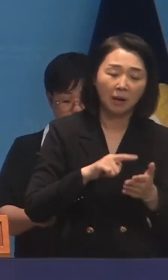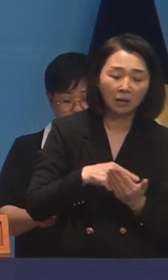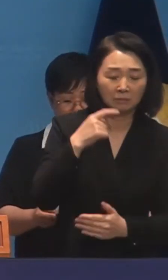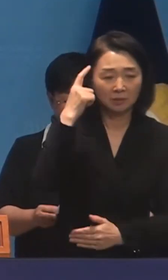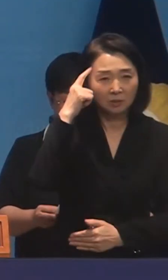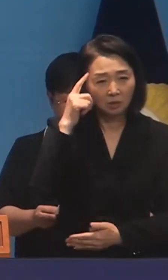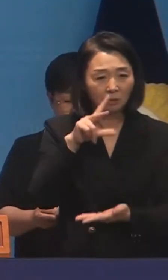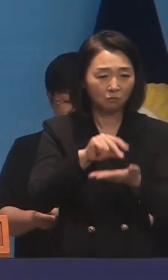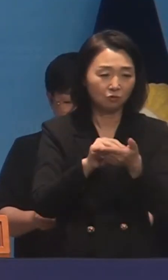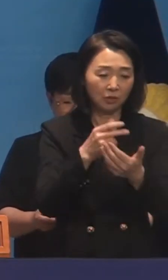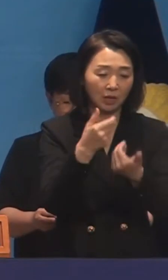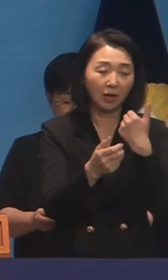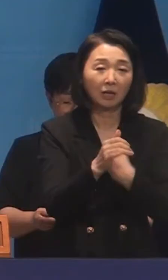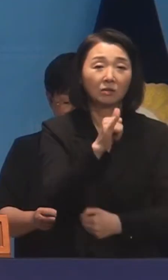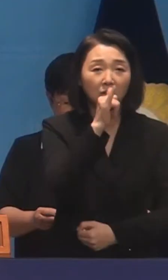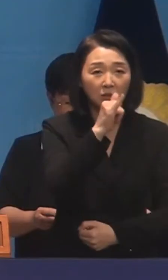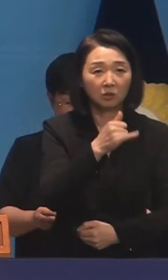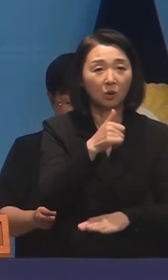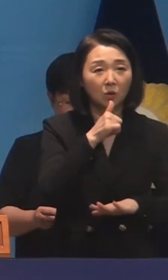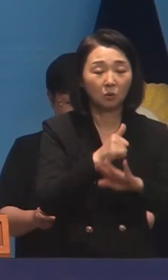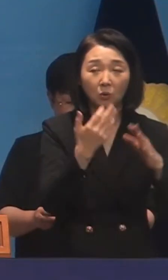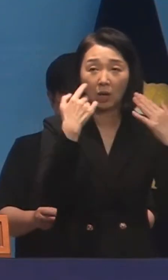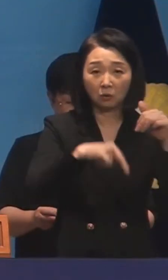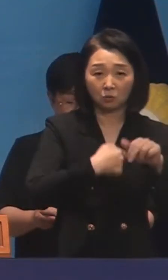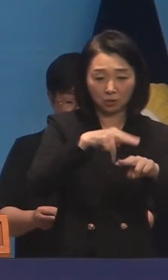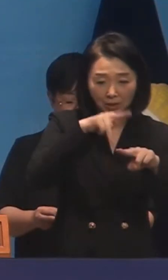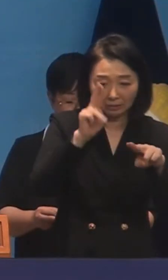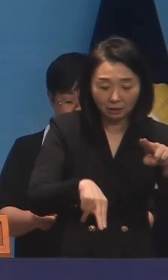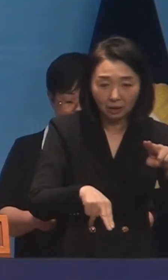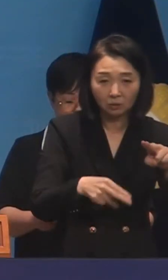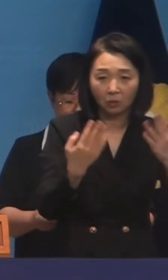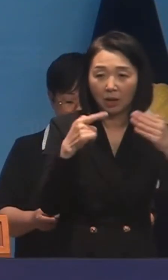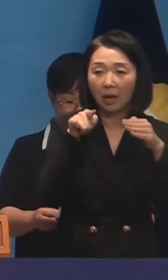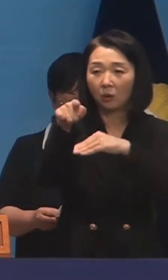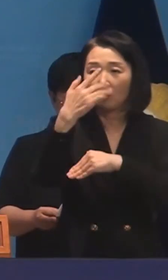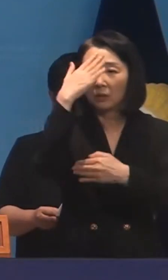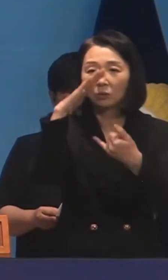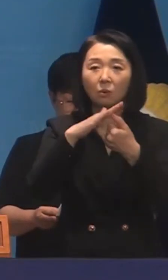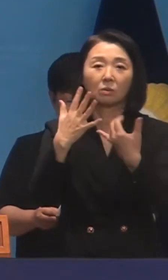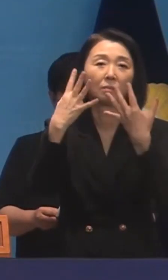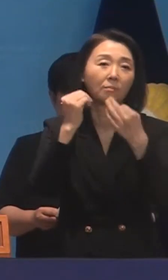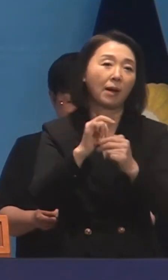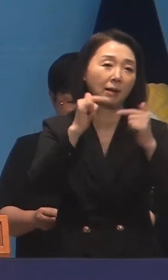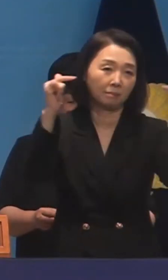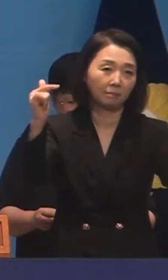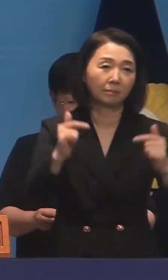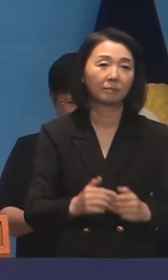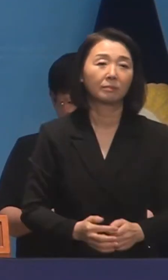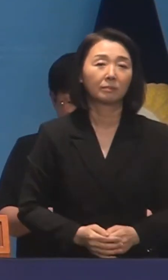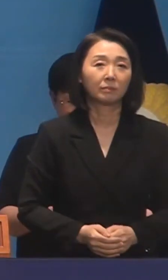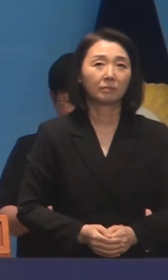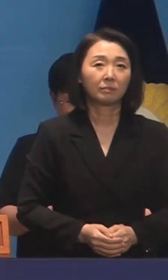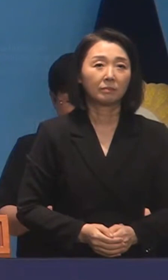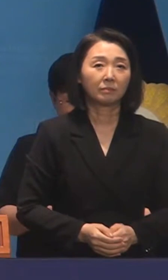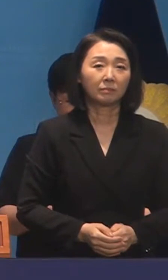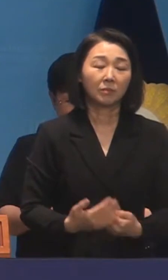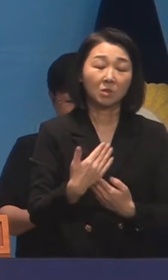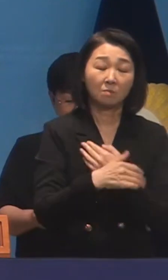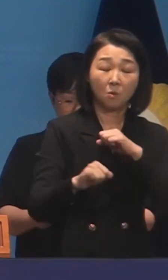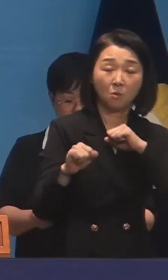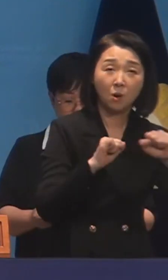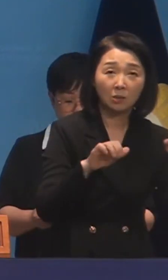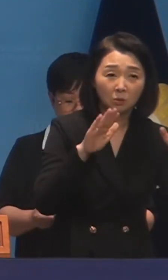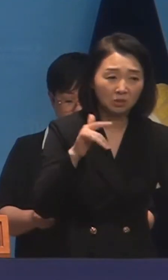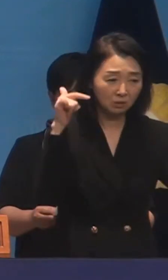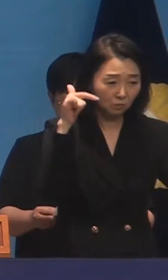정신적 문제를 겪고 자퇴하는 학생과 학교 밖 청소년들이 급증하고 있습니다. 신체 활동은